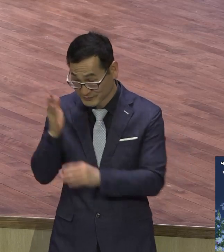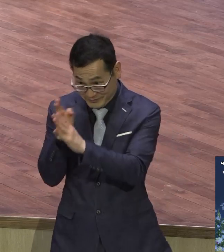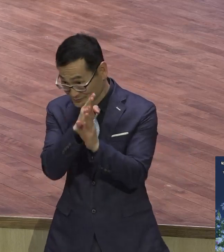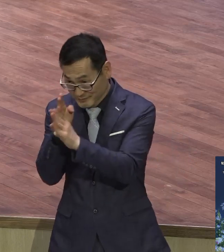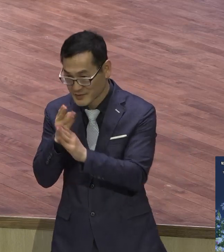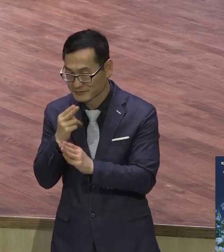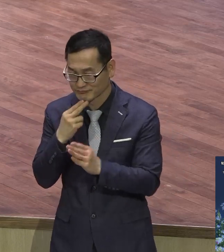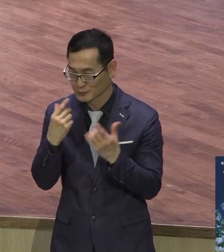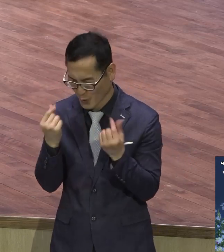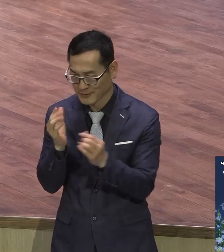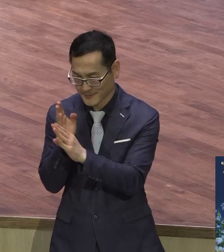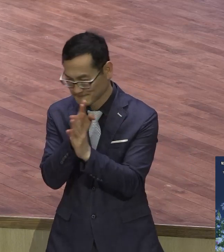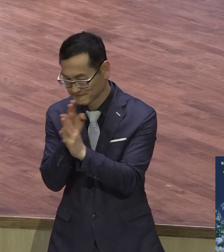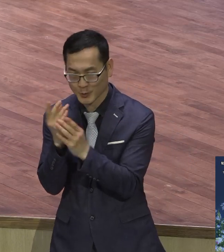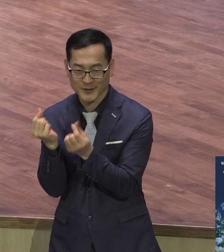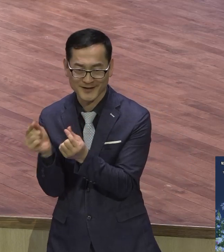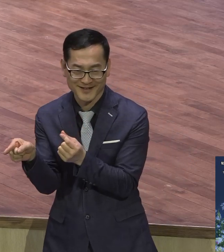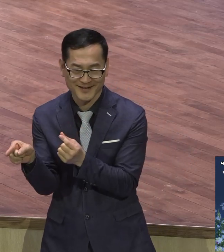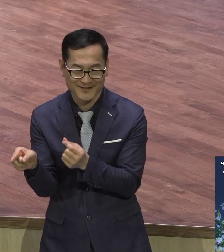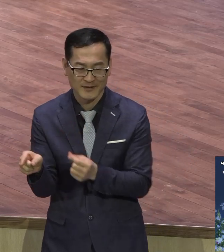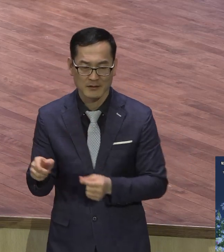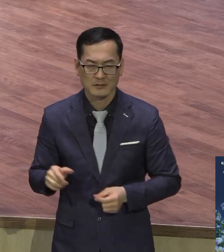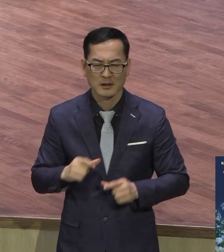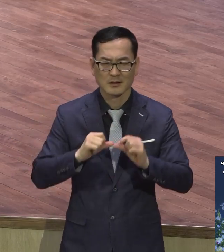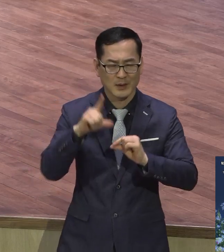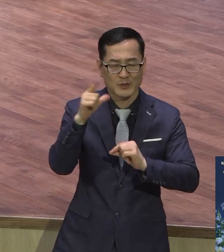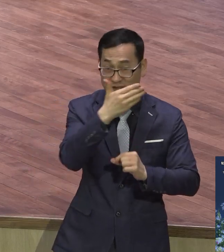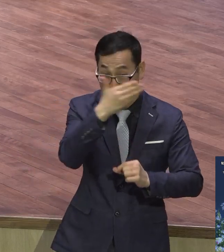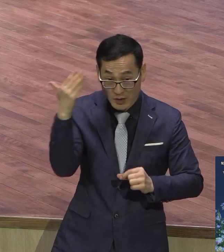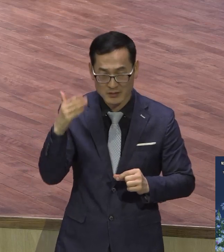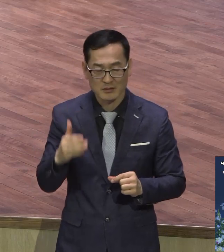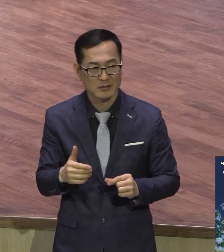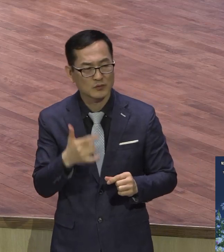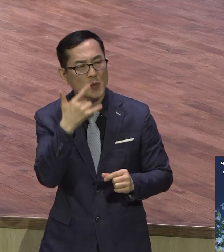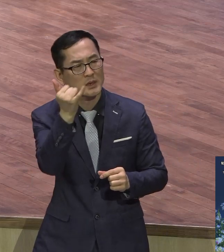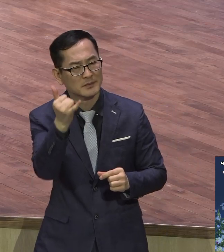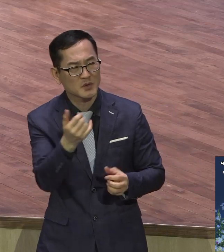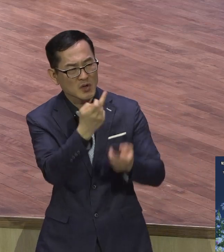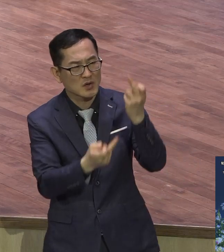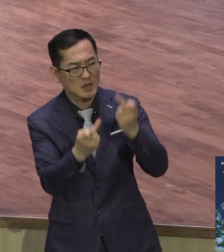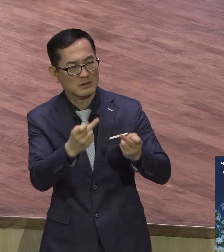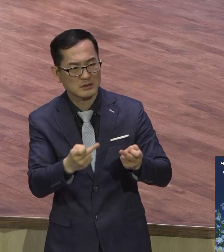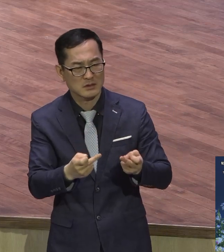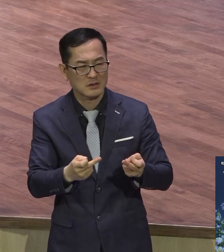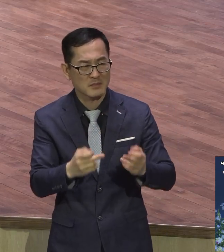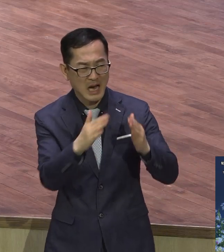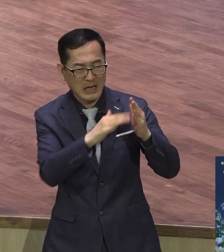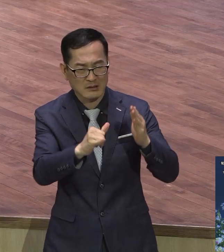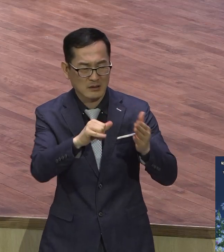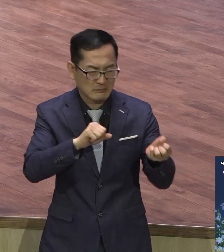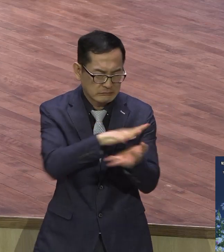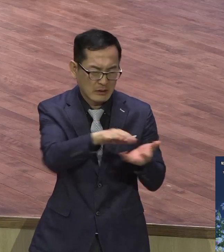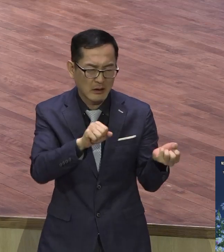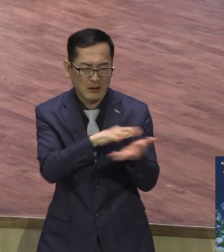집에 가서는 그냥 부모들 형제들 괴롭혀요. 쫄짱부예요.